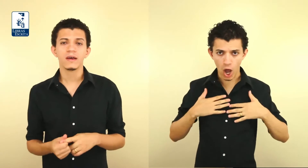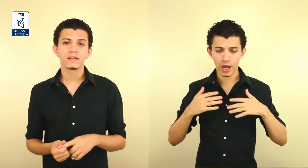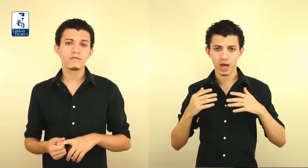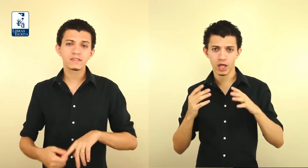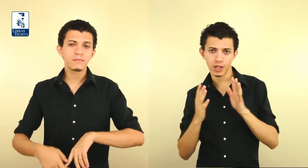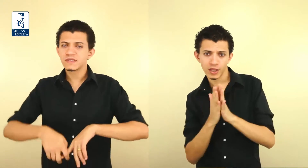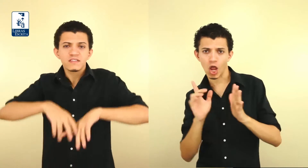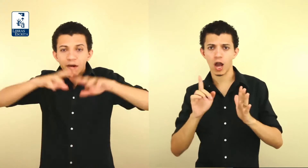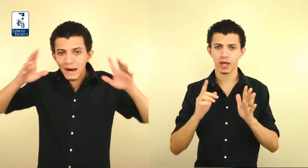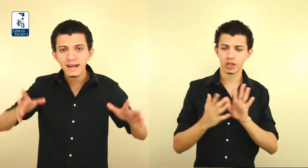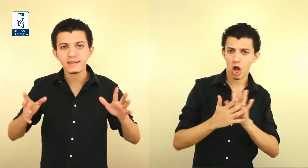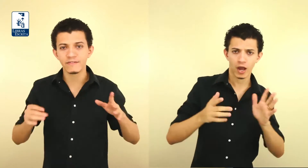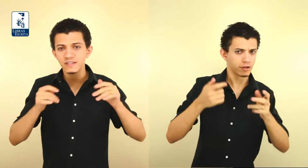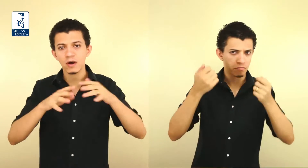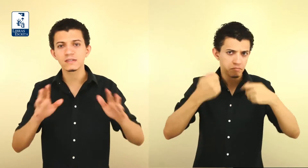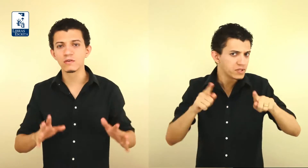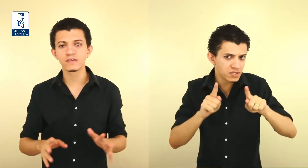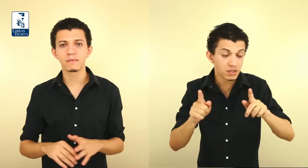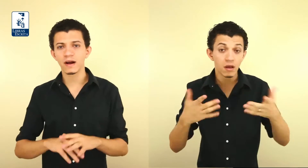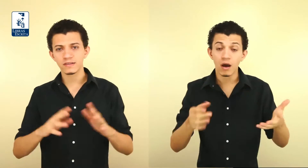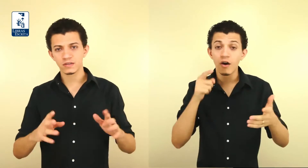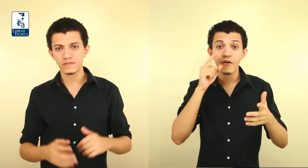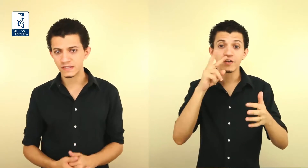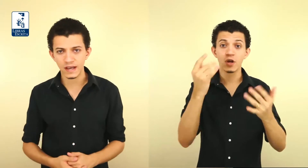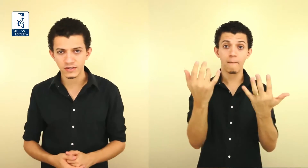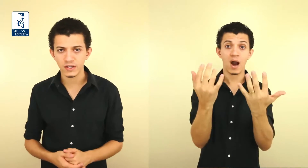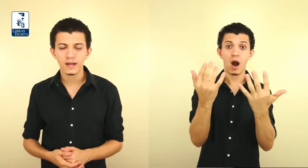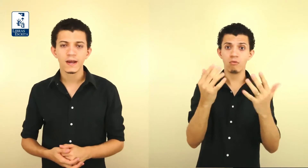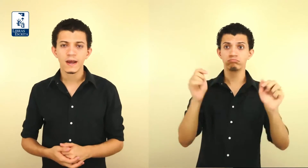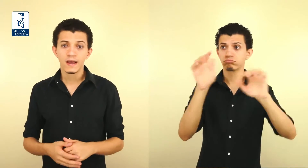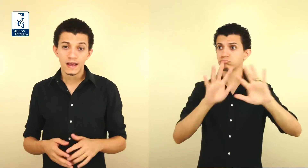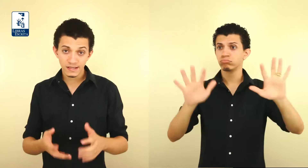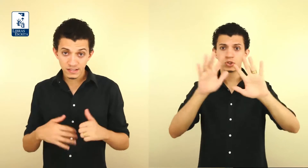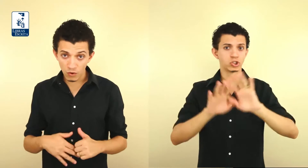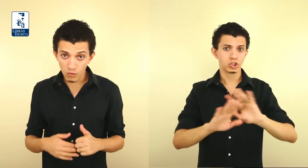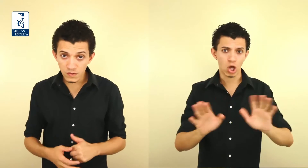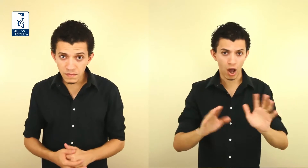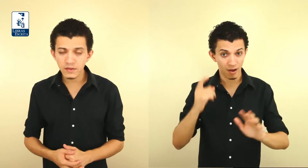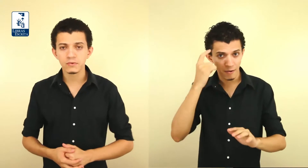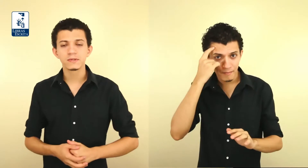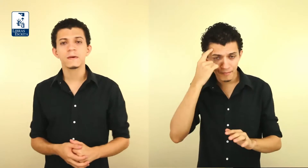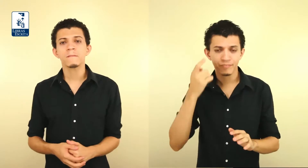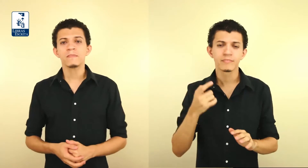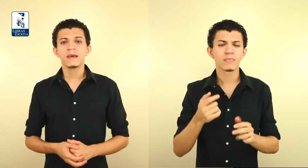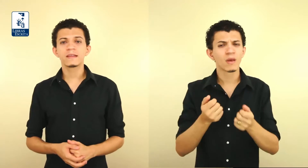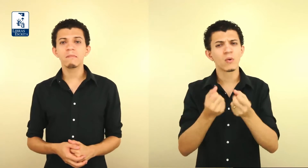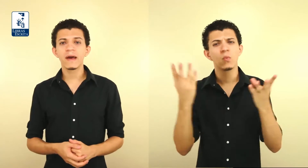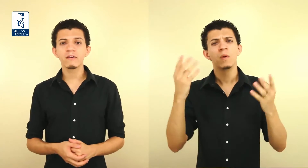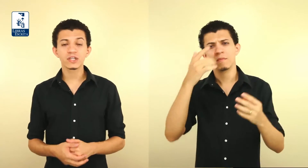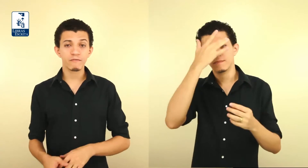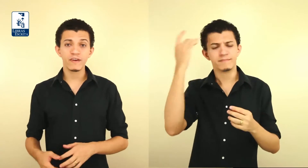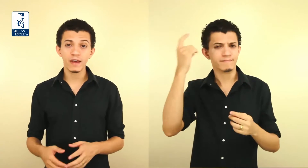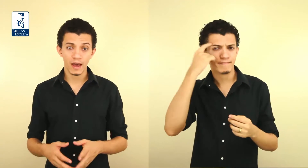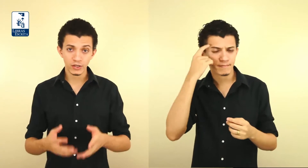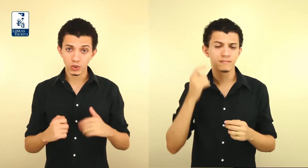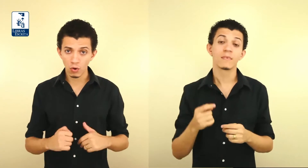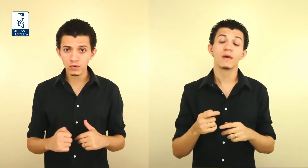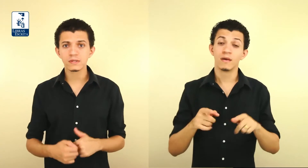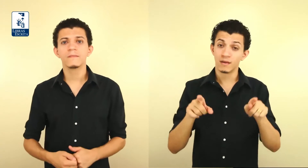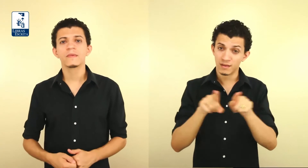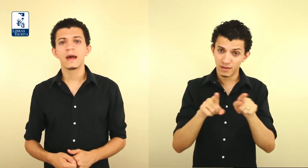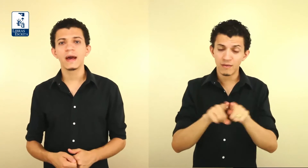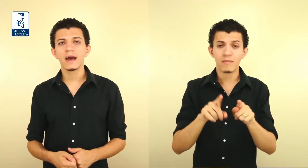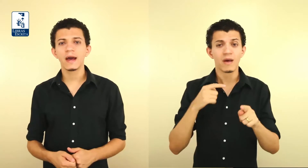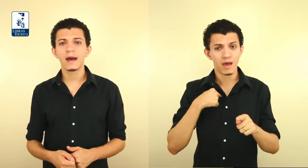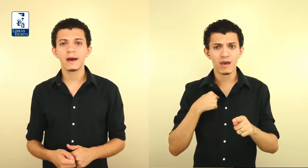não. Então você não precisa de ver mais nada, ver só as luvas brancas é o suficiente. Esses são alguns mitos. E também eu já vi em